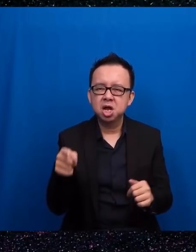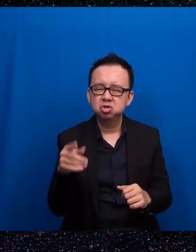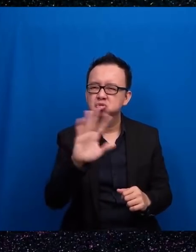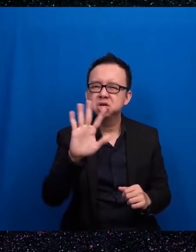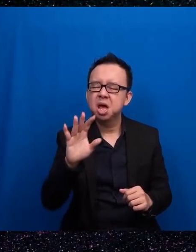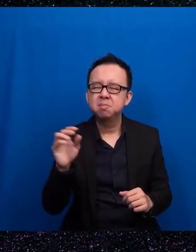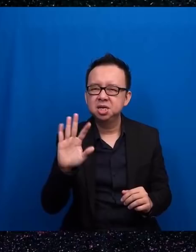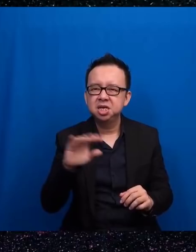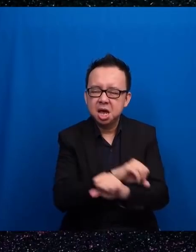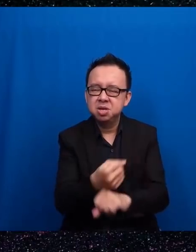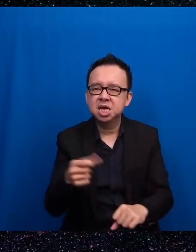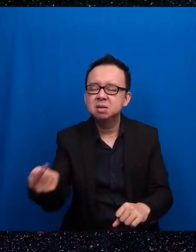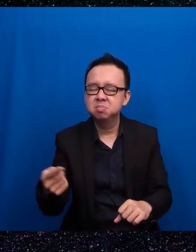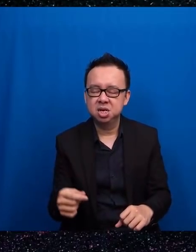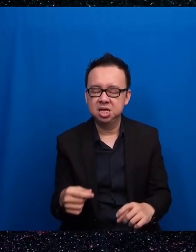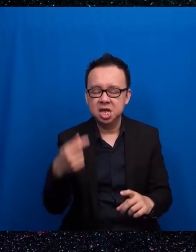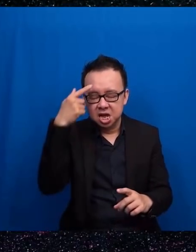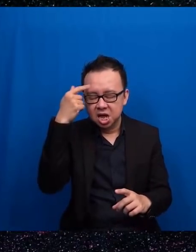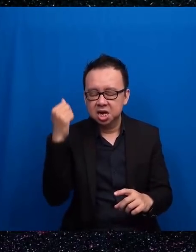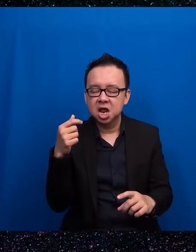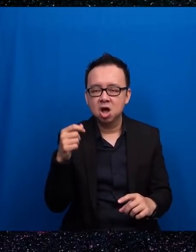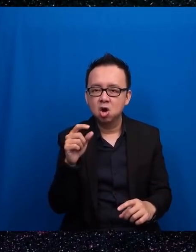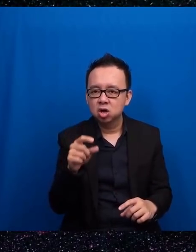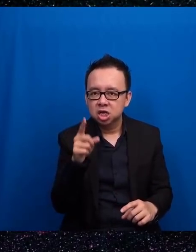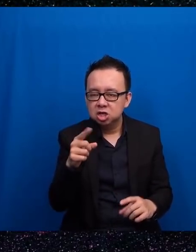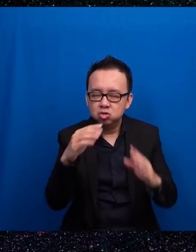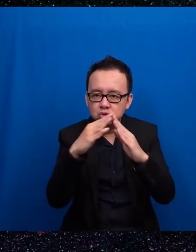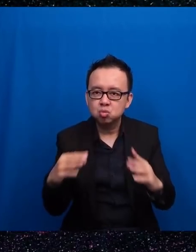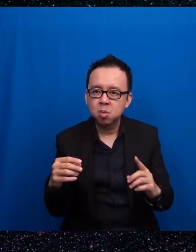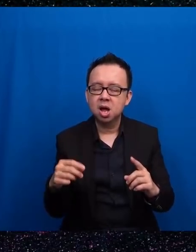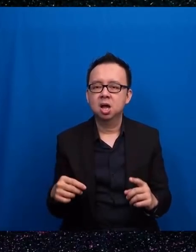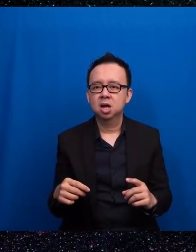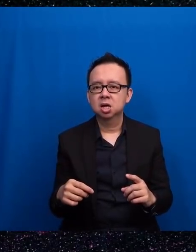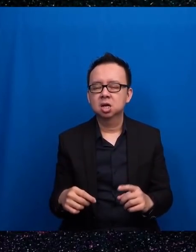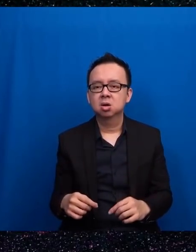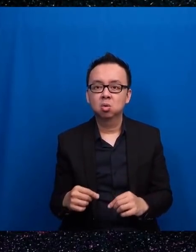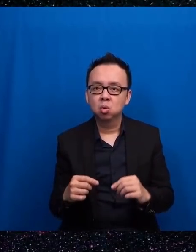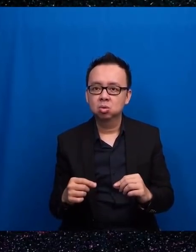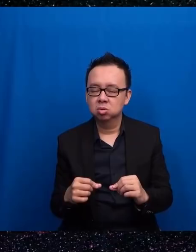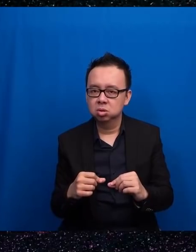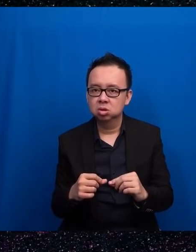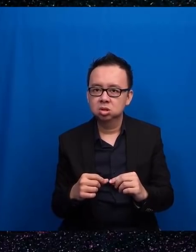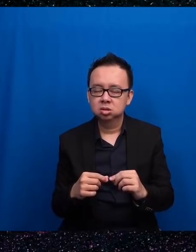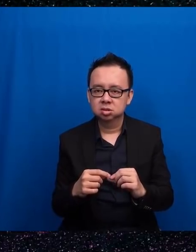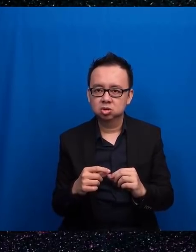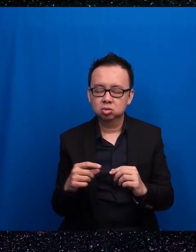titik. Sampai orang itu kasih, itu pemberian. Tuhan